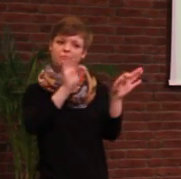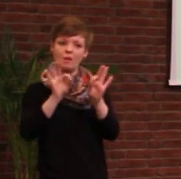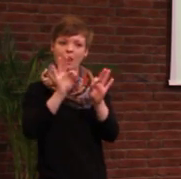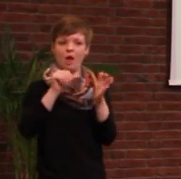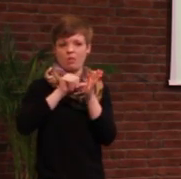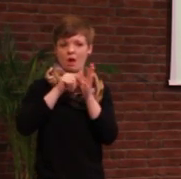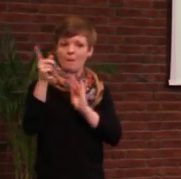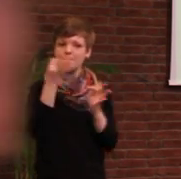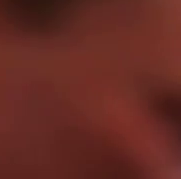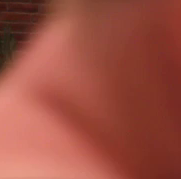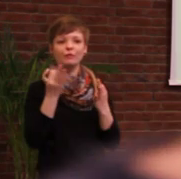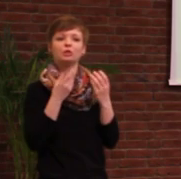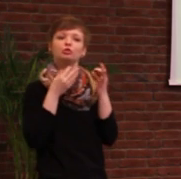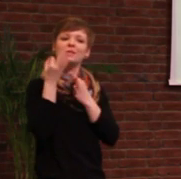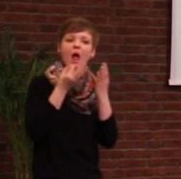ausgerichtet werden.